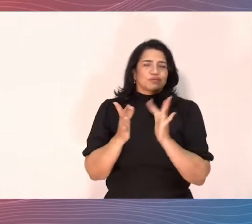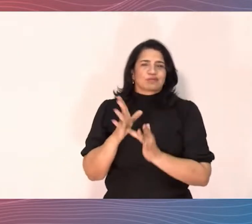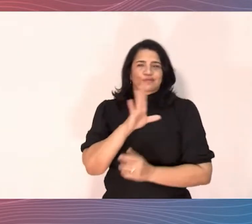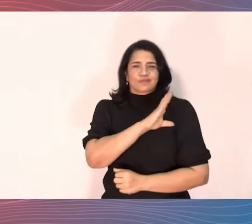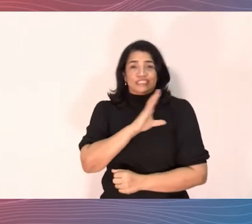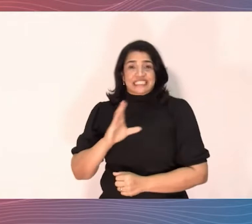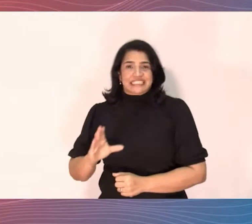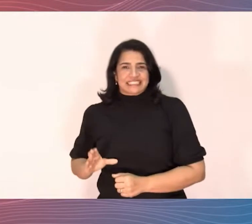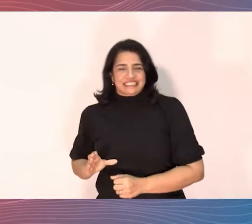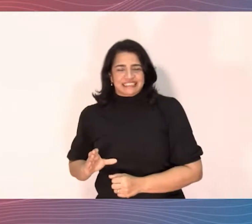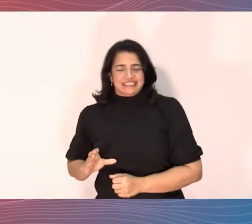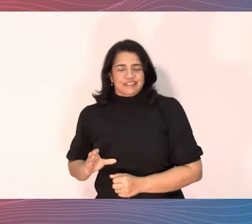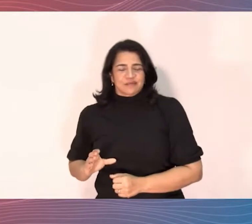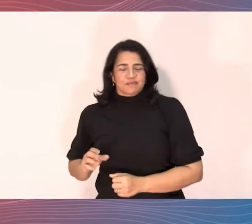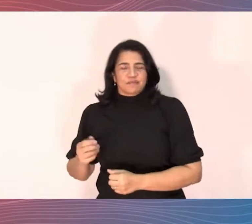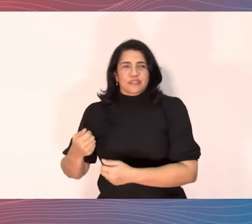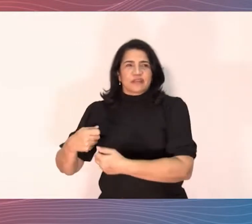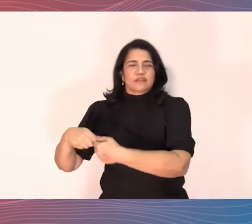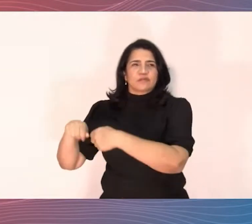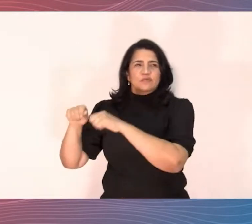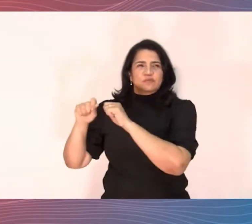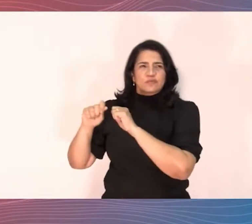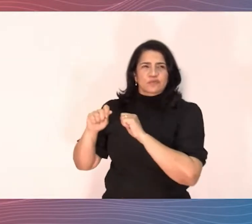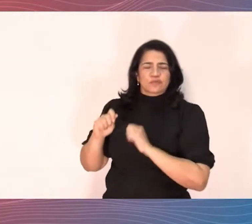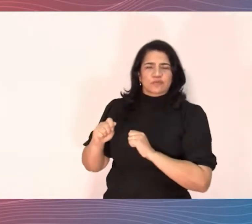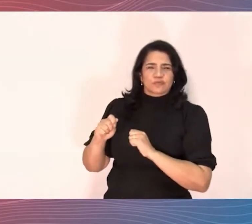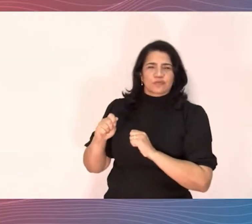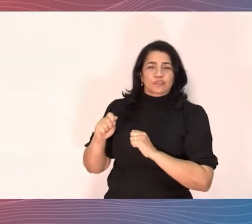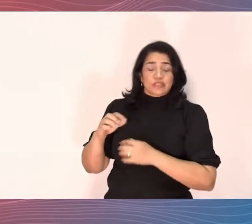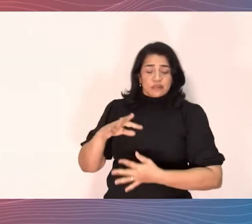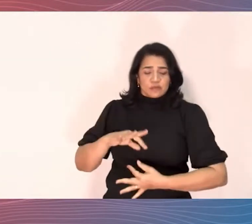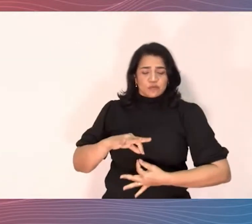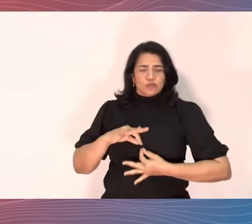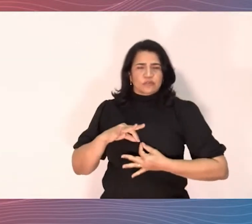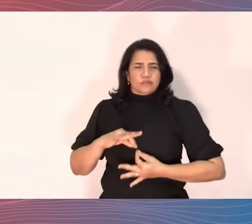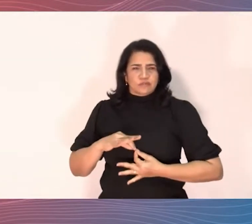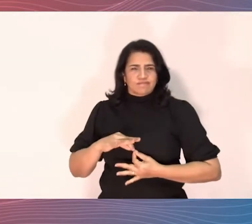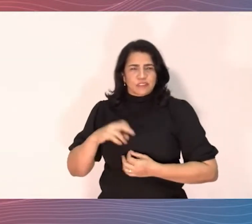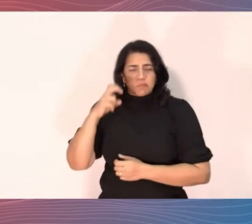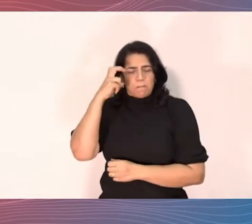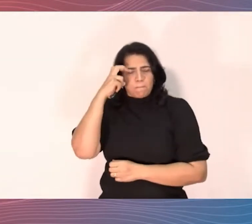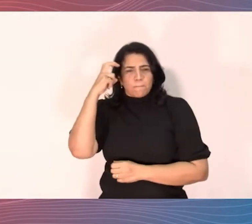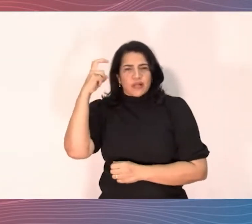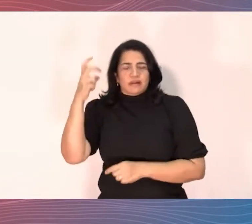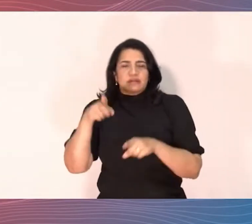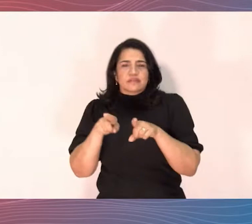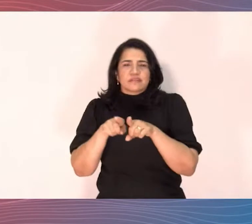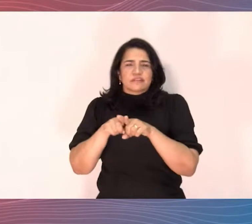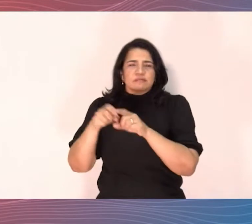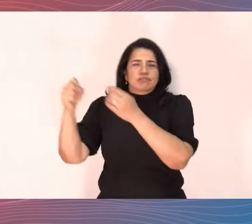sabedoria e de revelação no pleno conhecimento dele.